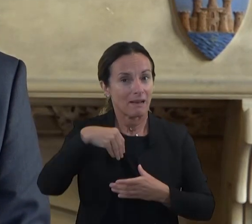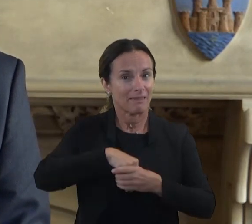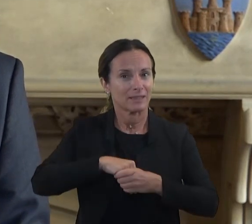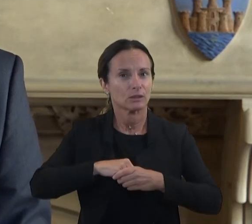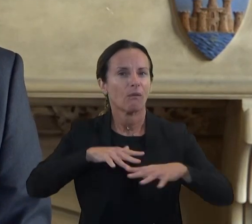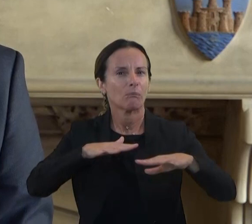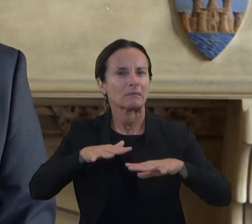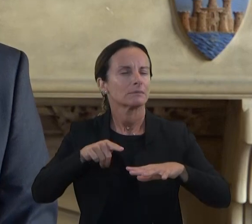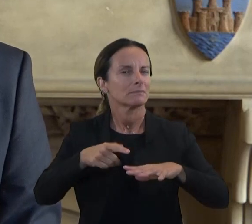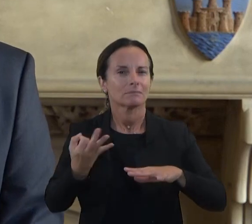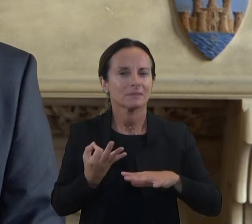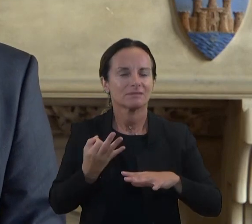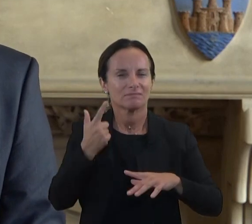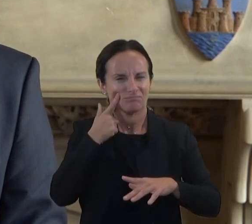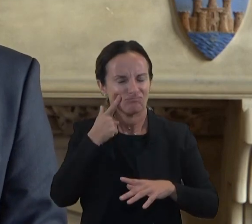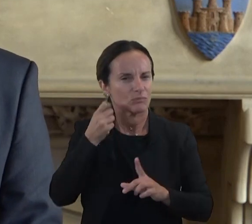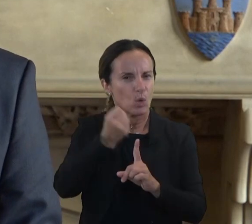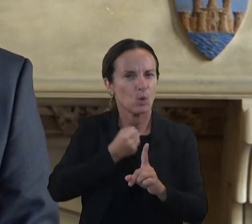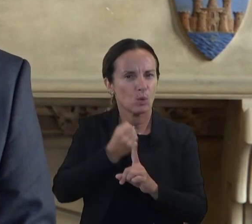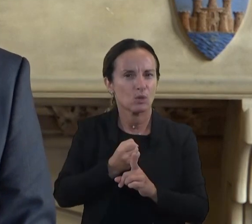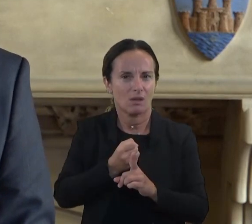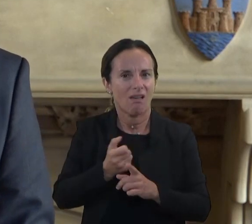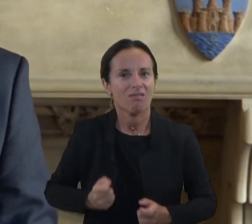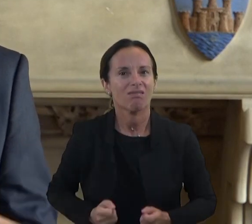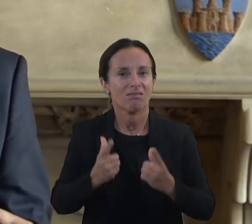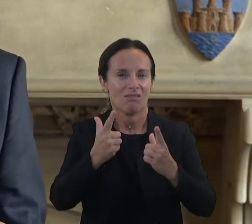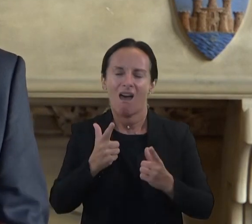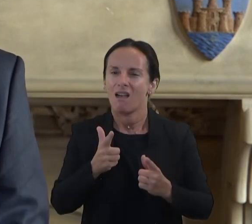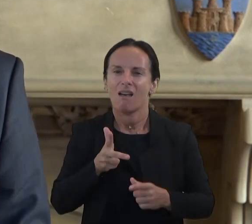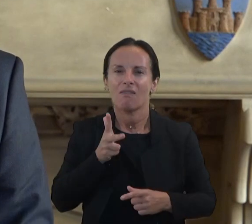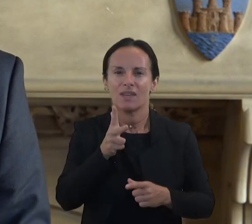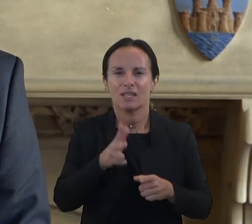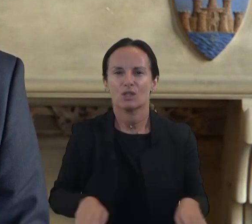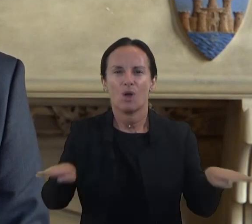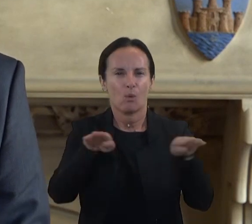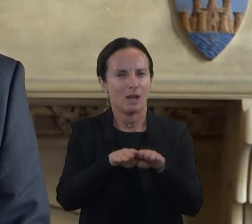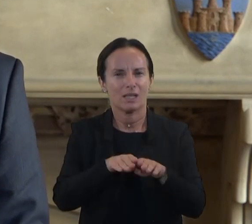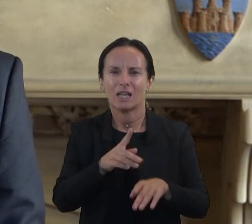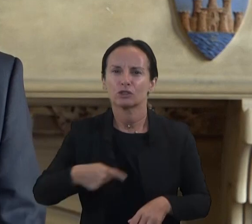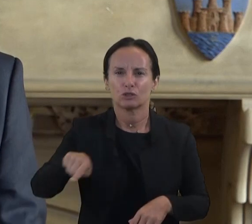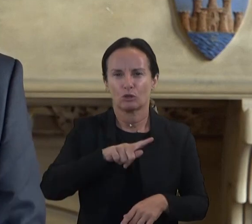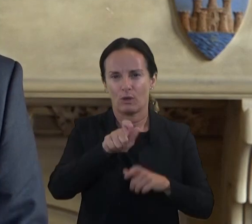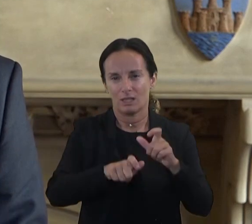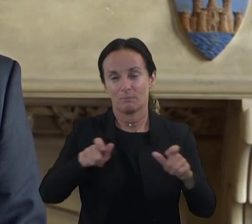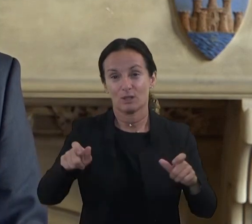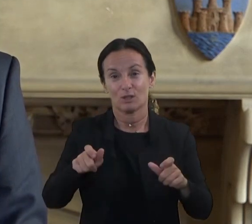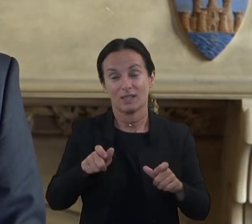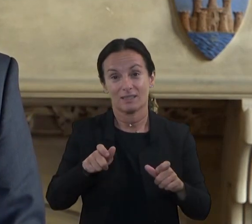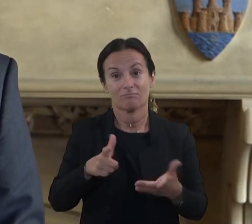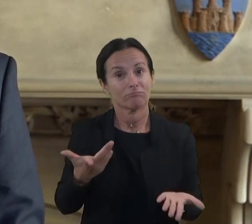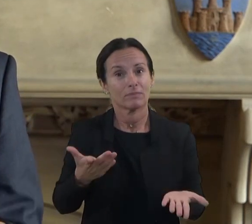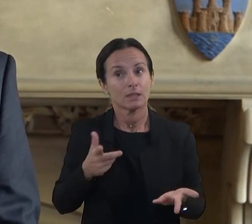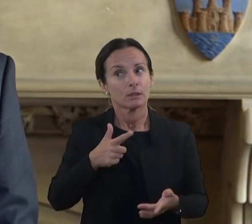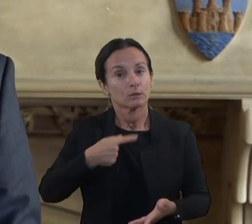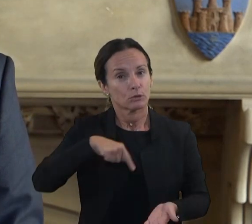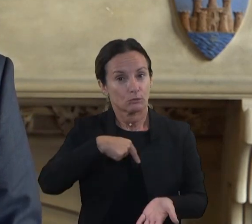en garantizar esos derechos de todas las personas, y por eso, bueno, pues estamos también muy orgullosos de reivindicar